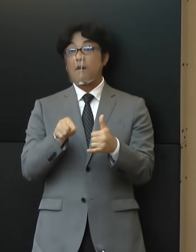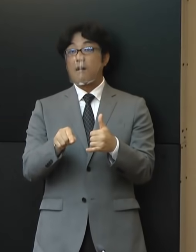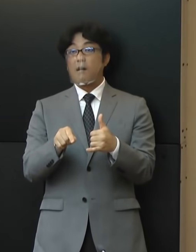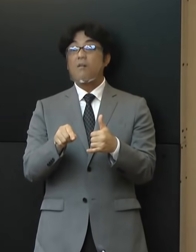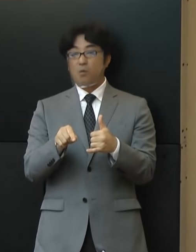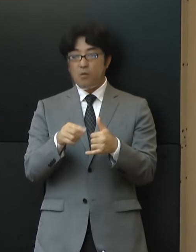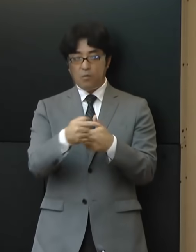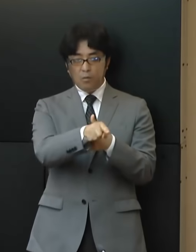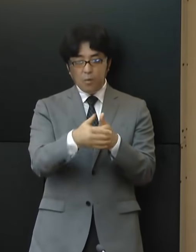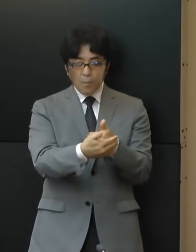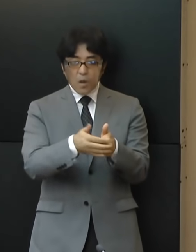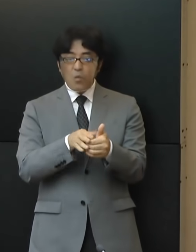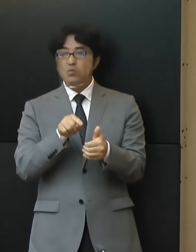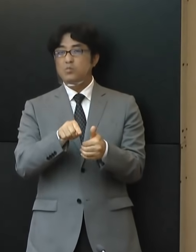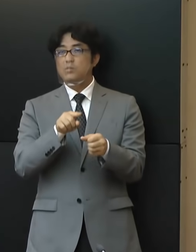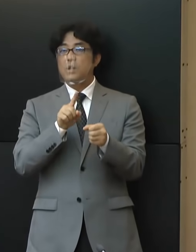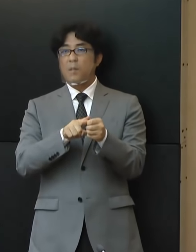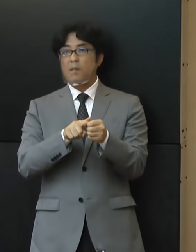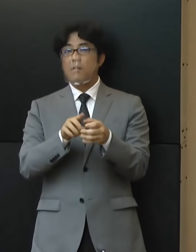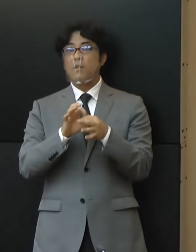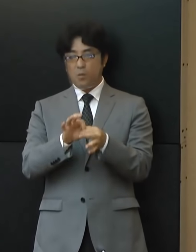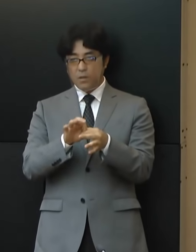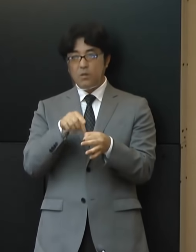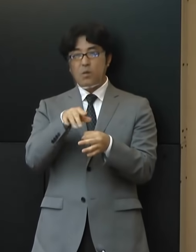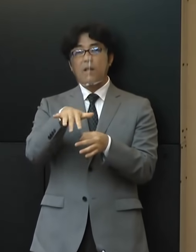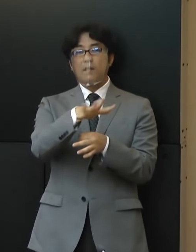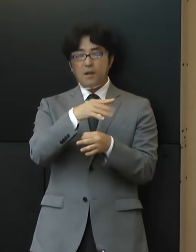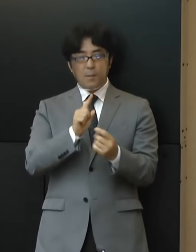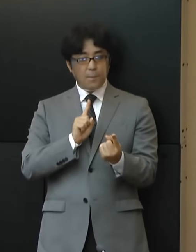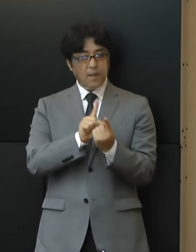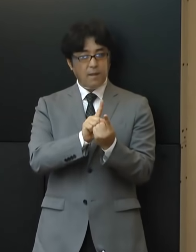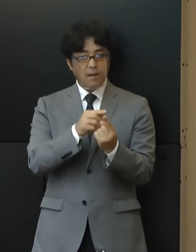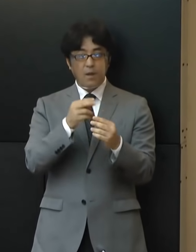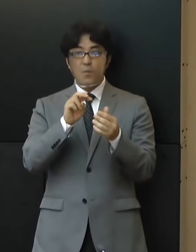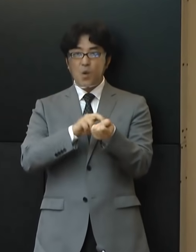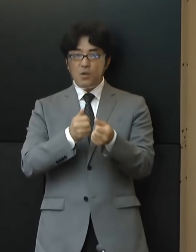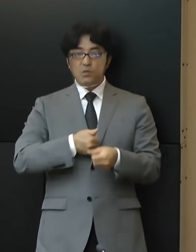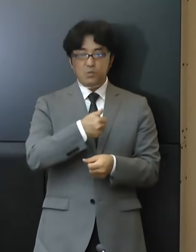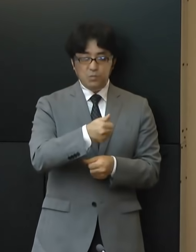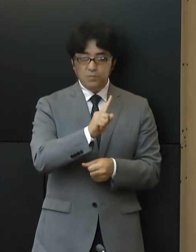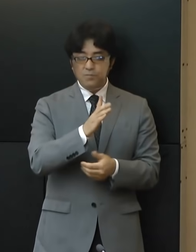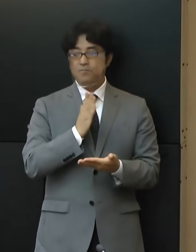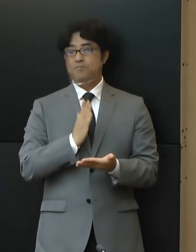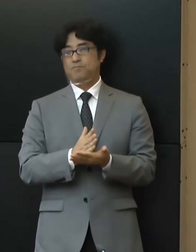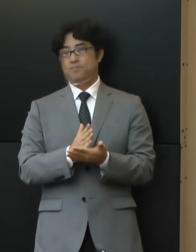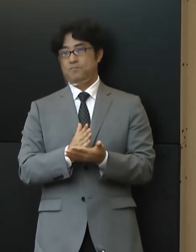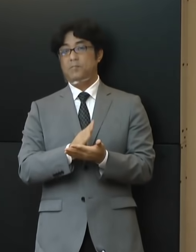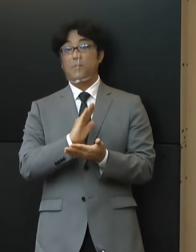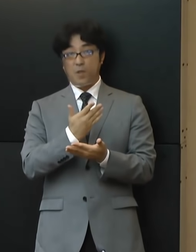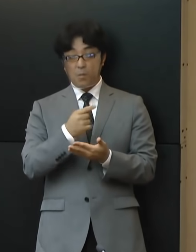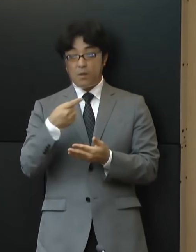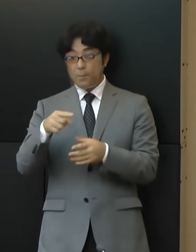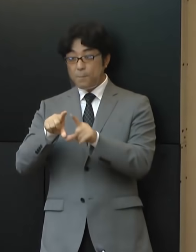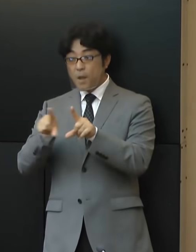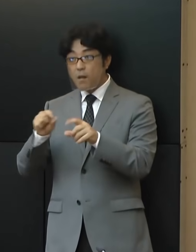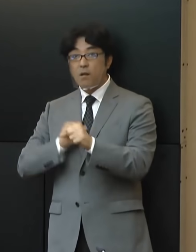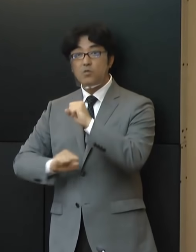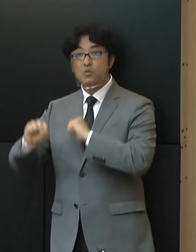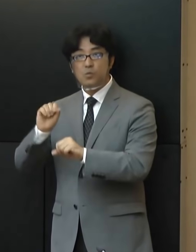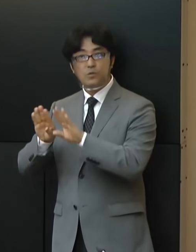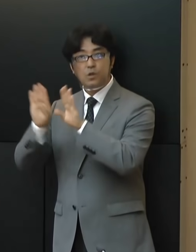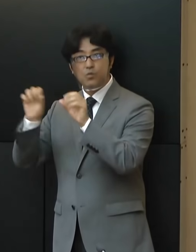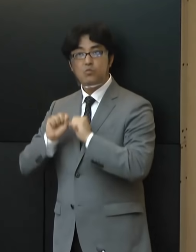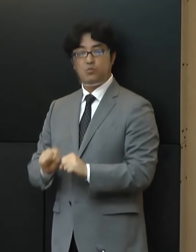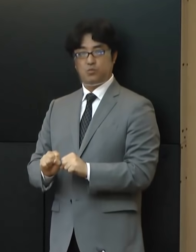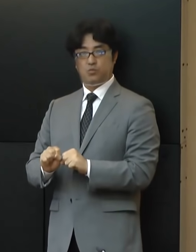続き、面会の自粛をお願いしたいというふうに思います。ただし一般の方々の活動は再開していきます。で公